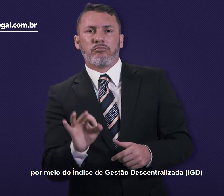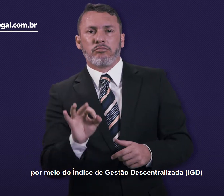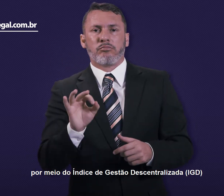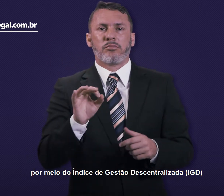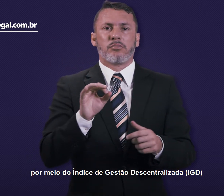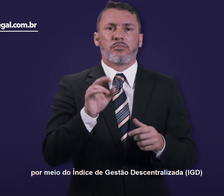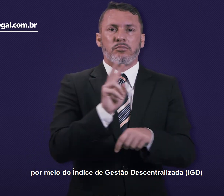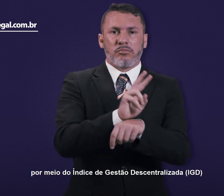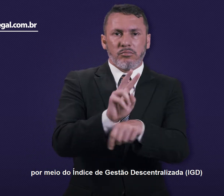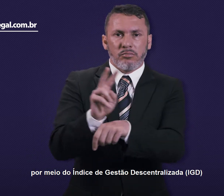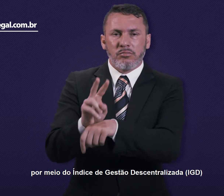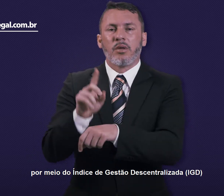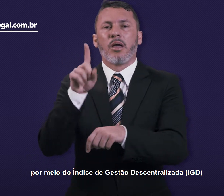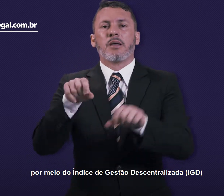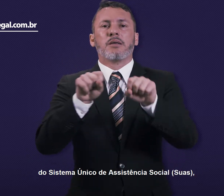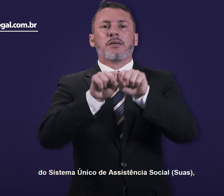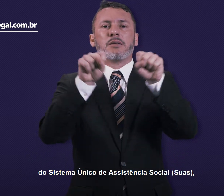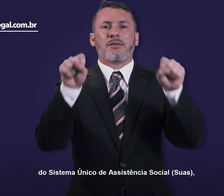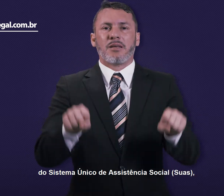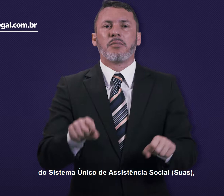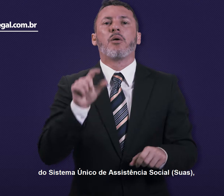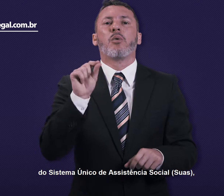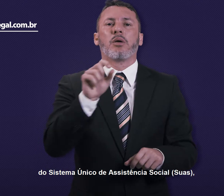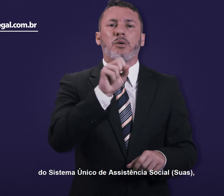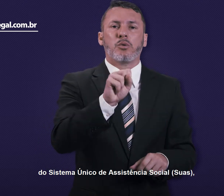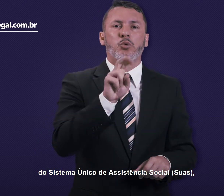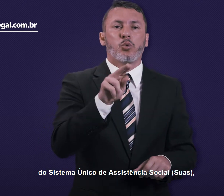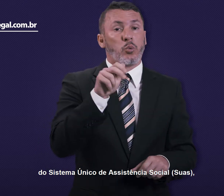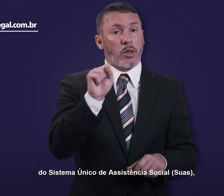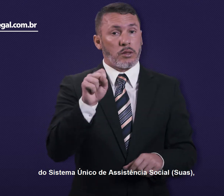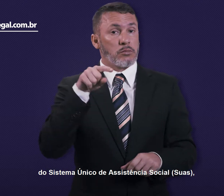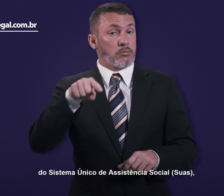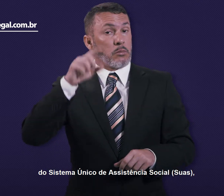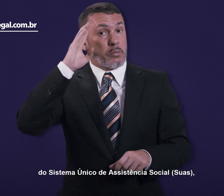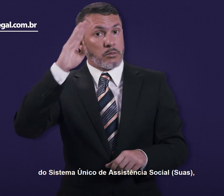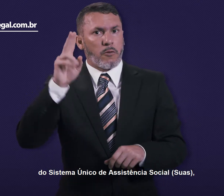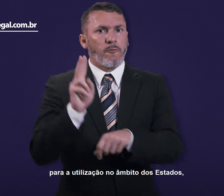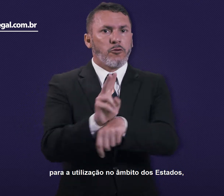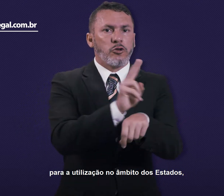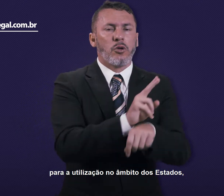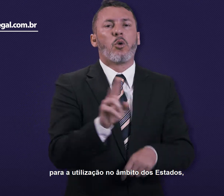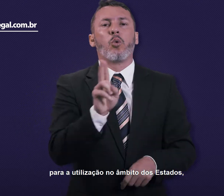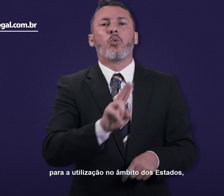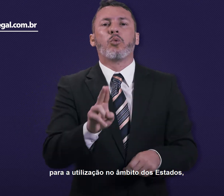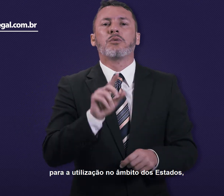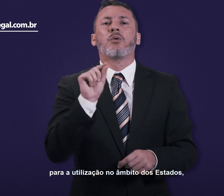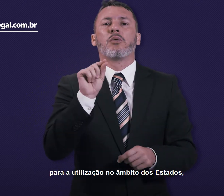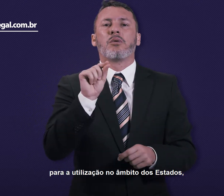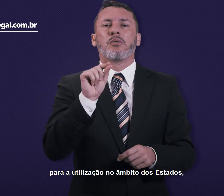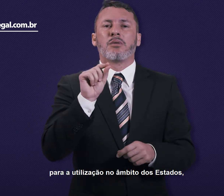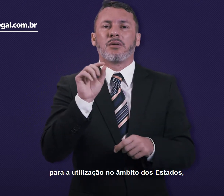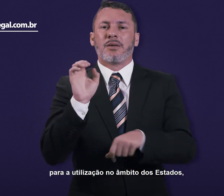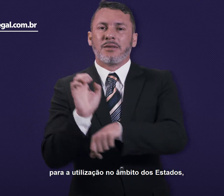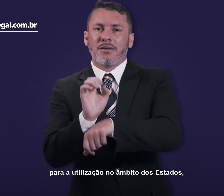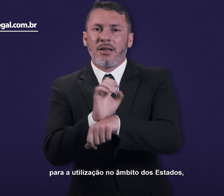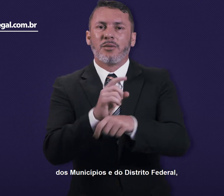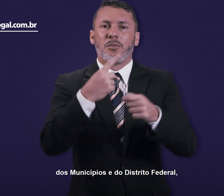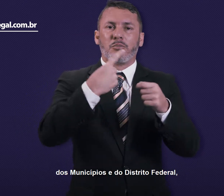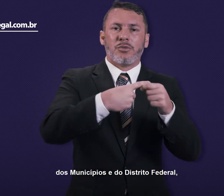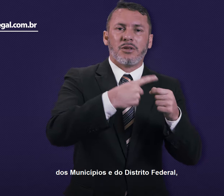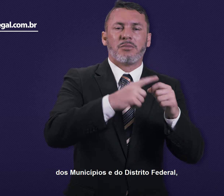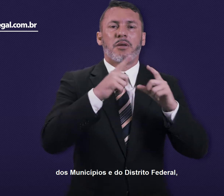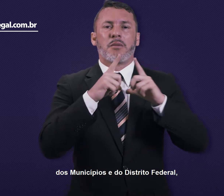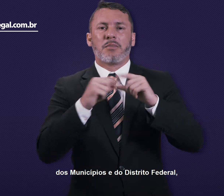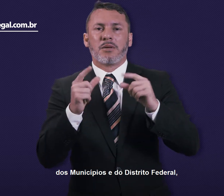de Gestão Descentralizada IGD do Sistema Único de Assistência Social SUAS para a utilização no âmbito dos estados,